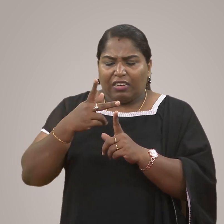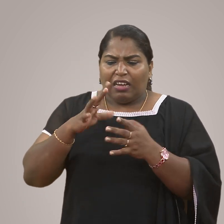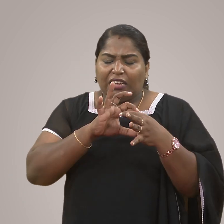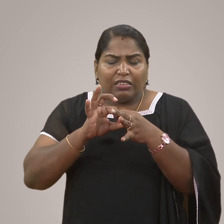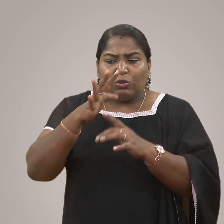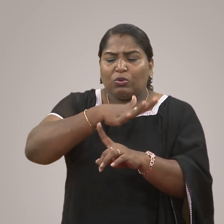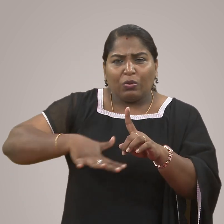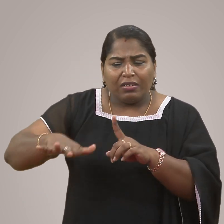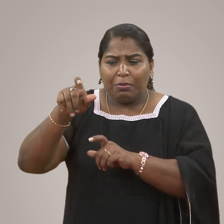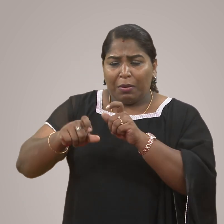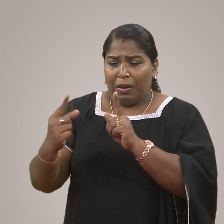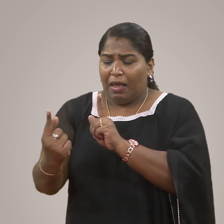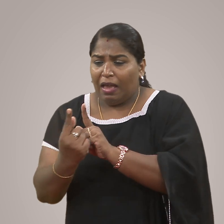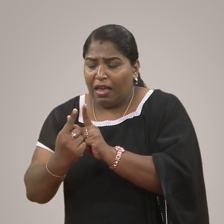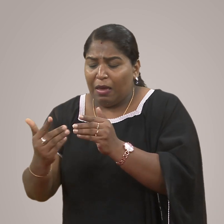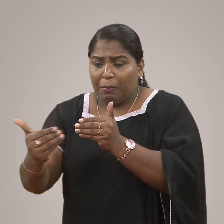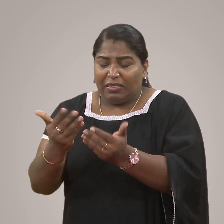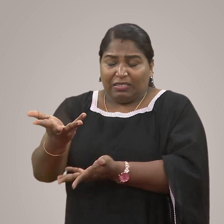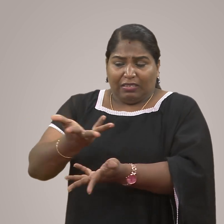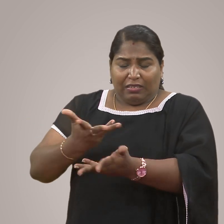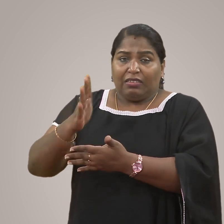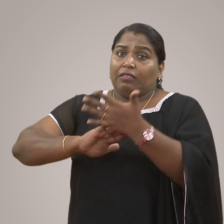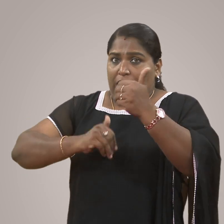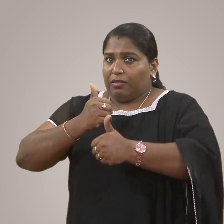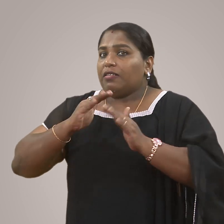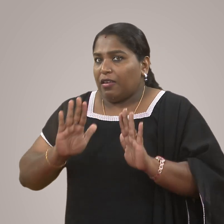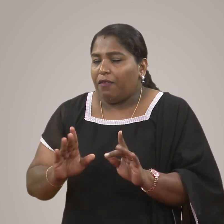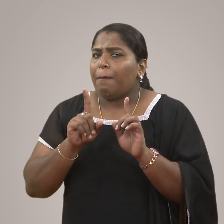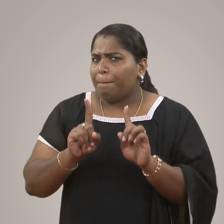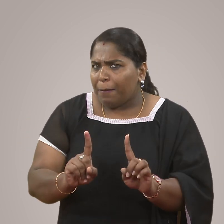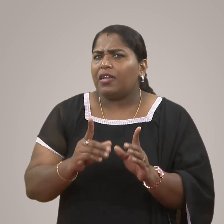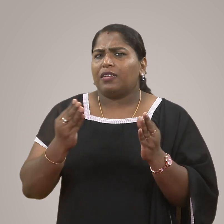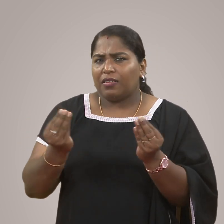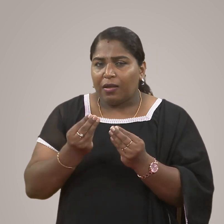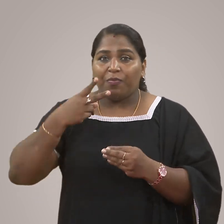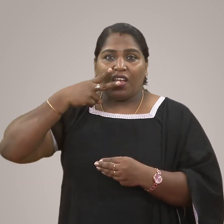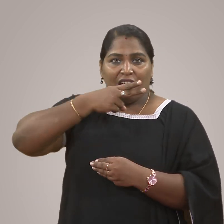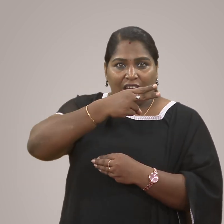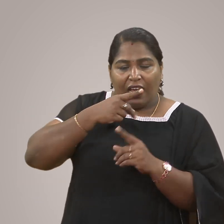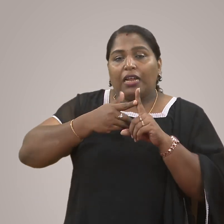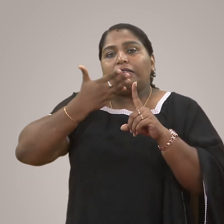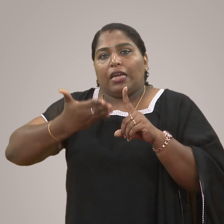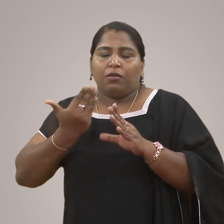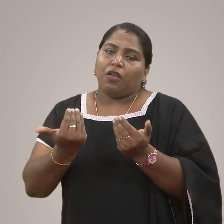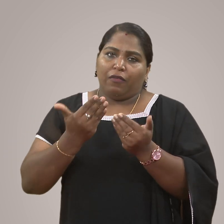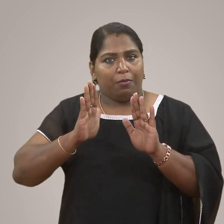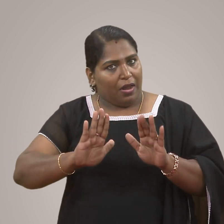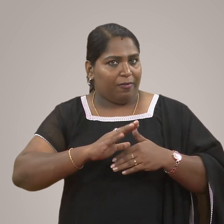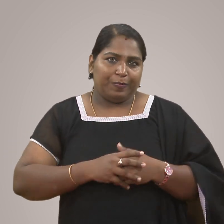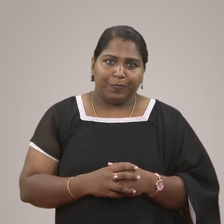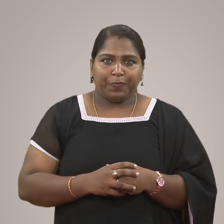കാരണം ഇവർക്ക് സോഷ്യലി ഇൻട്രാക്ട് ചെയ്യാൻ ചലഞ്ചസ് ഉണ്ടായിരിക്കും. എന്നാൽ ഈ അവസ്ഥയ്ക്ക് സർജറികളും തെറപ്പികളും ലഭ്യമാണ്.